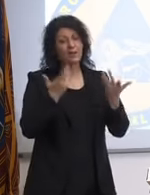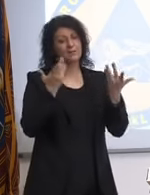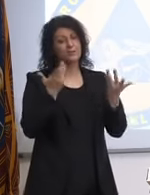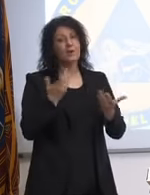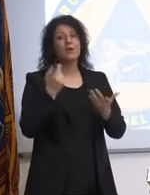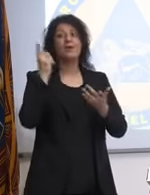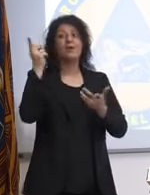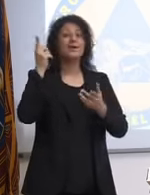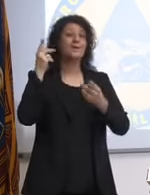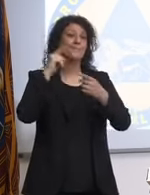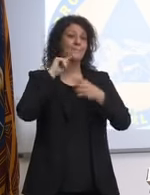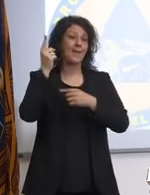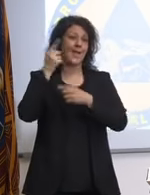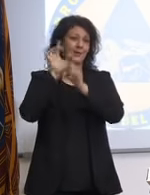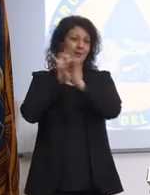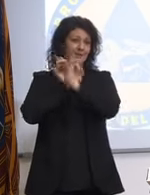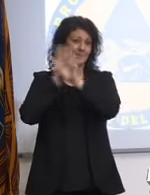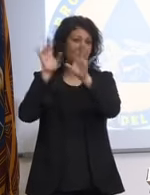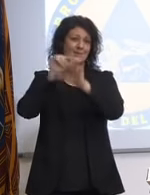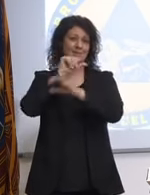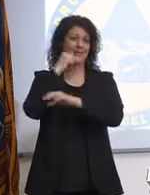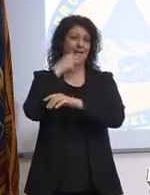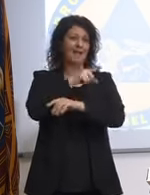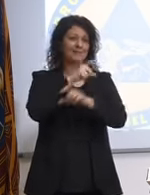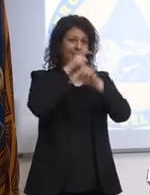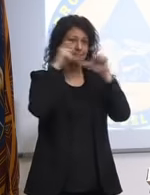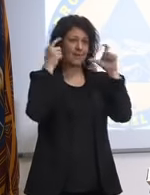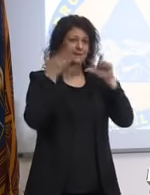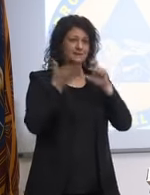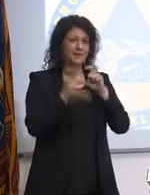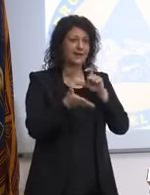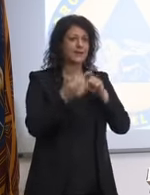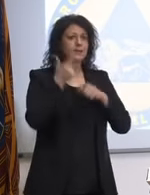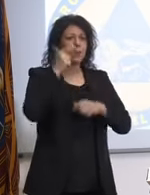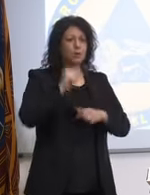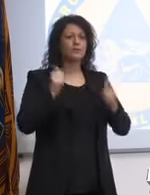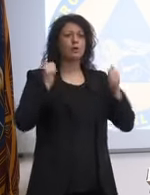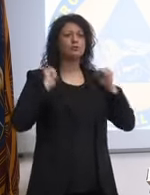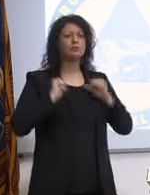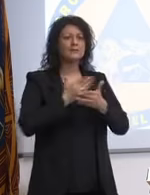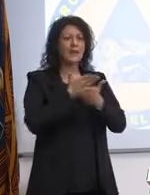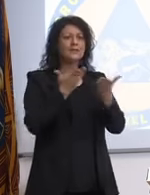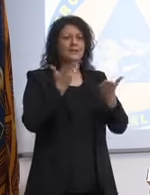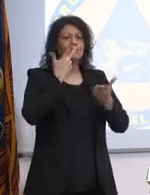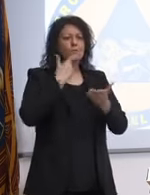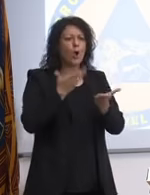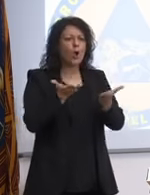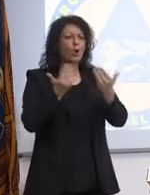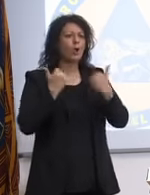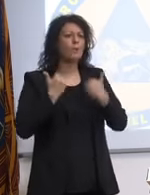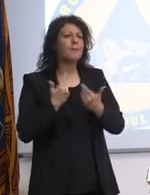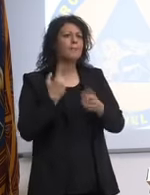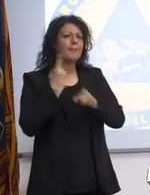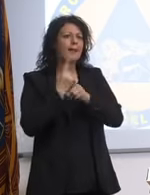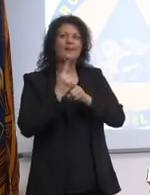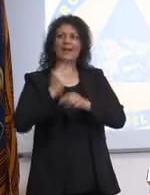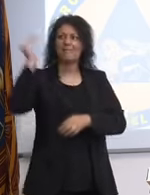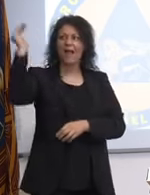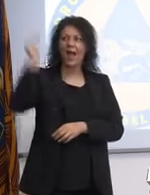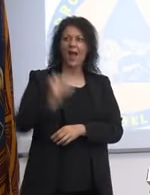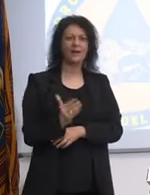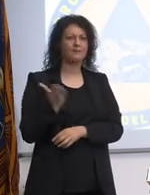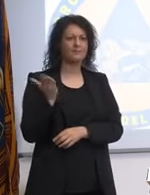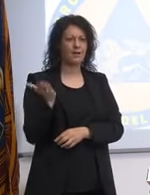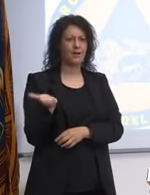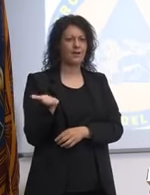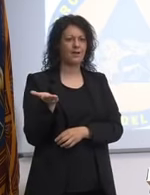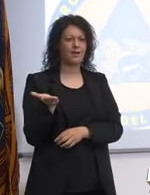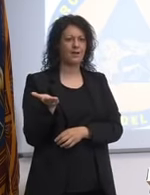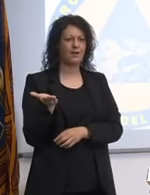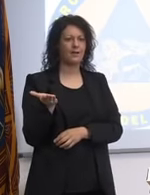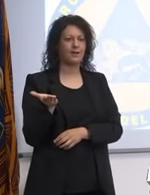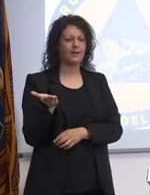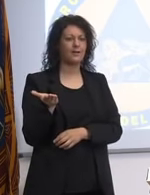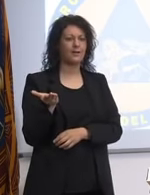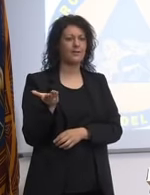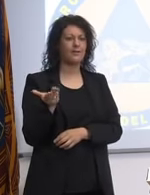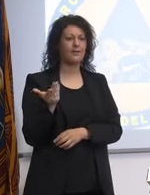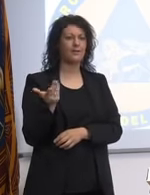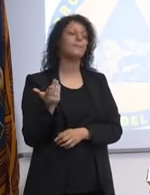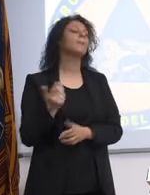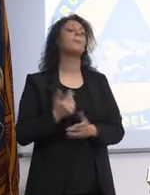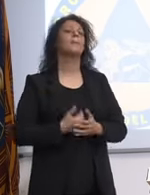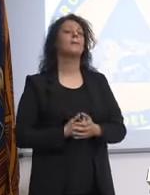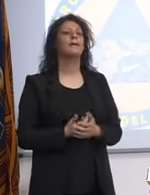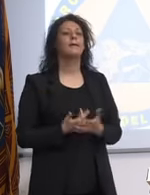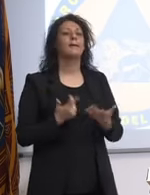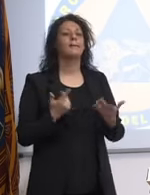servono mascherine, i cittadini sono disposti ad andarsene a comprare, ma bisogna che arrivino container di mascherine e così si va a calmierare anche il